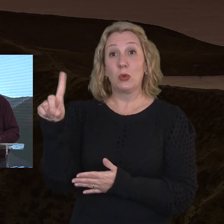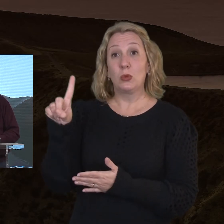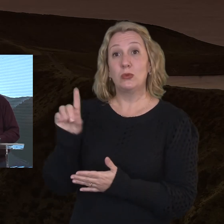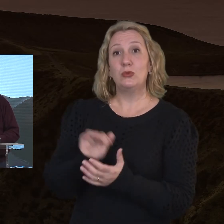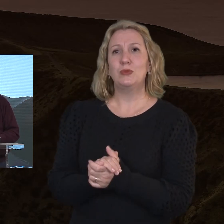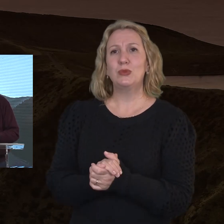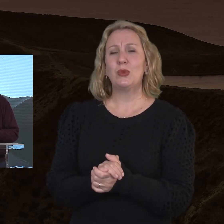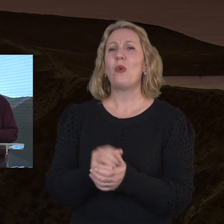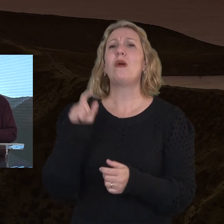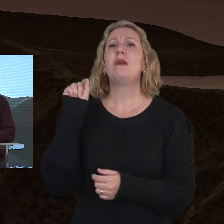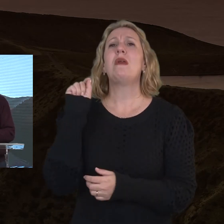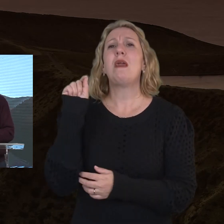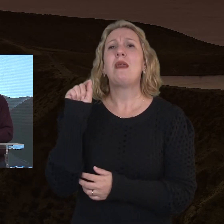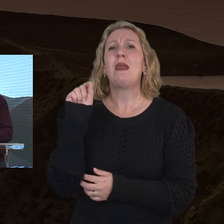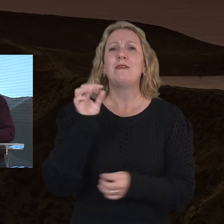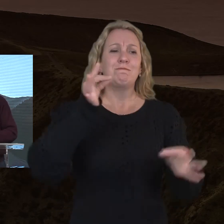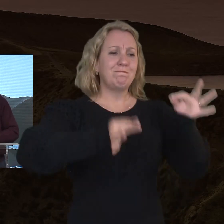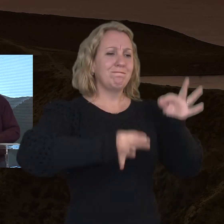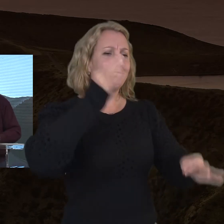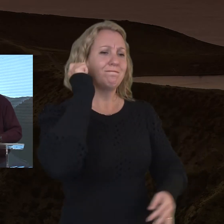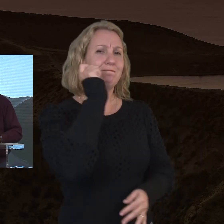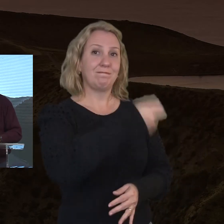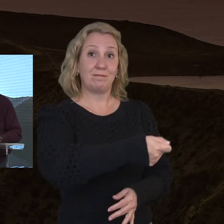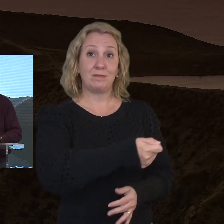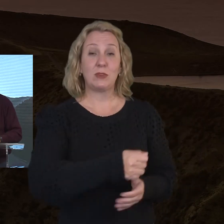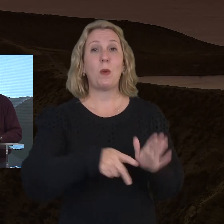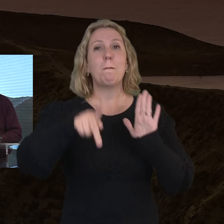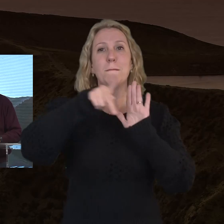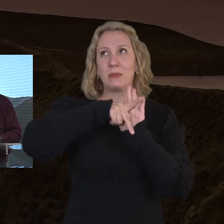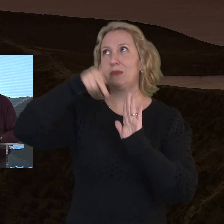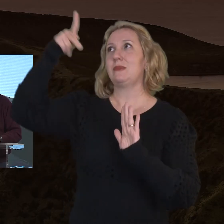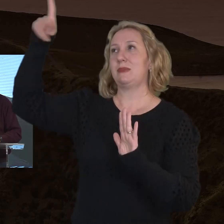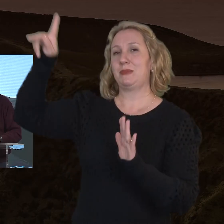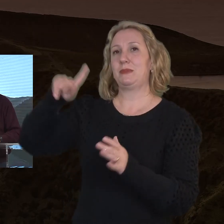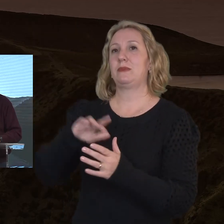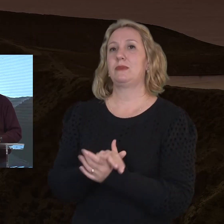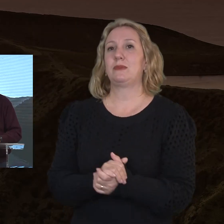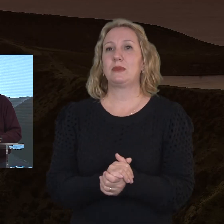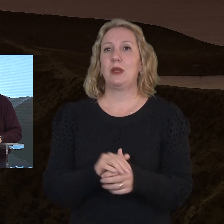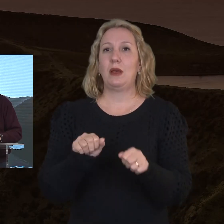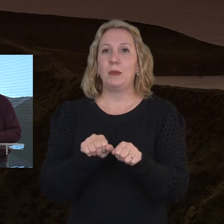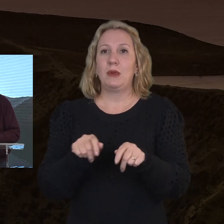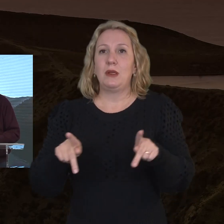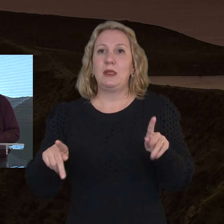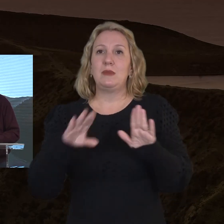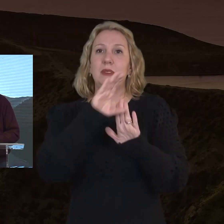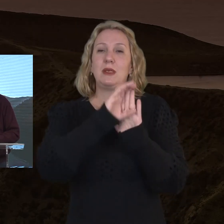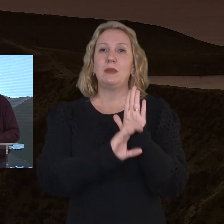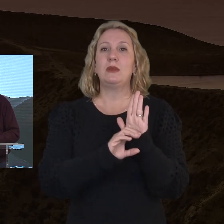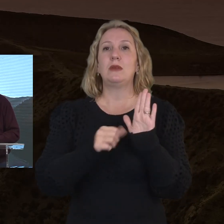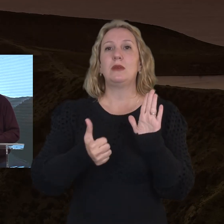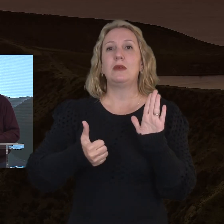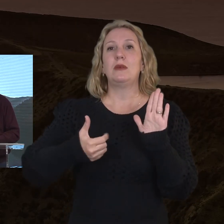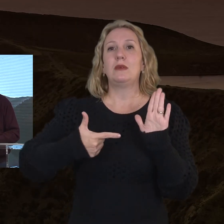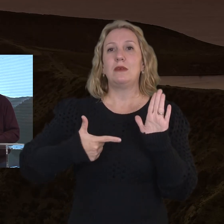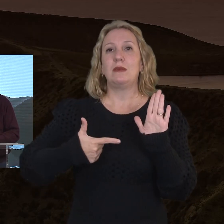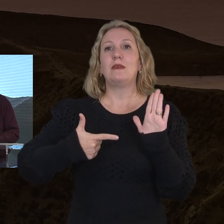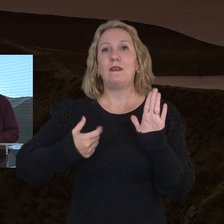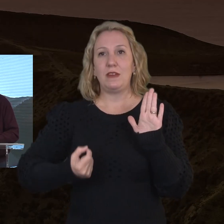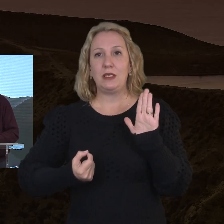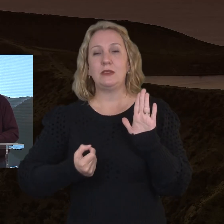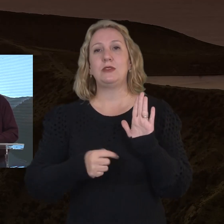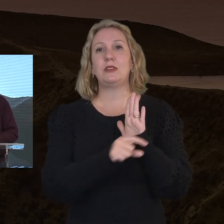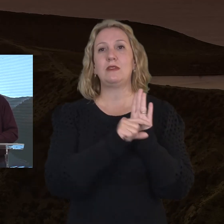sobre ele vai ser o próprio deus vamos ler apocalipse capítulo 20 versículo 7 a 10 e